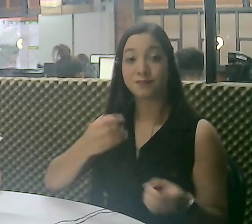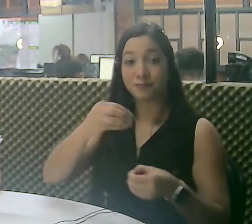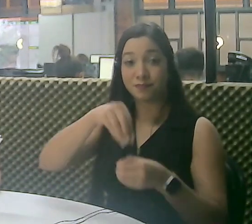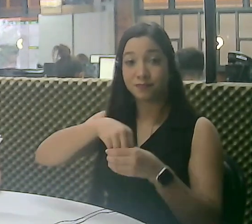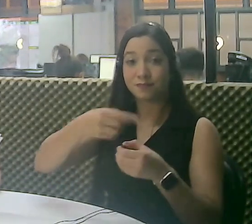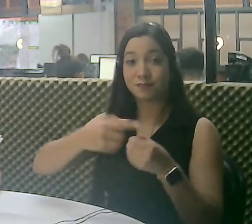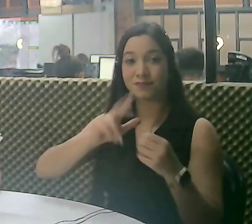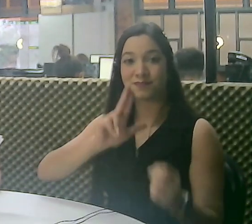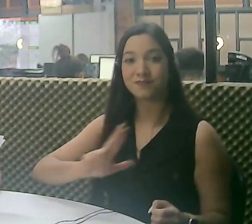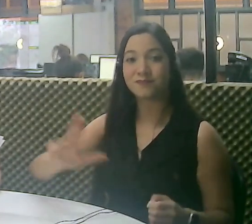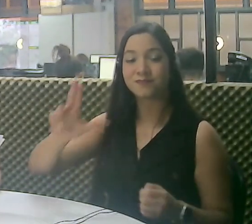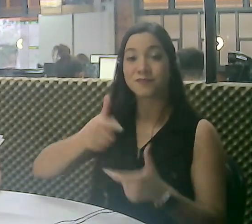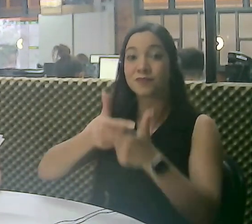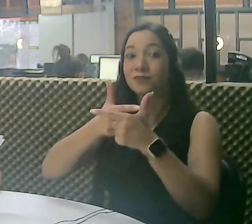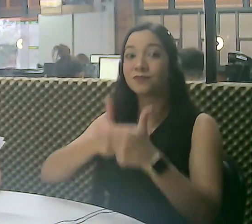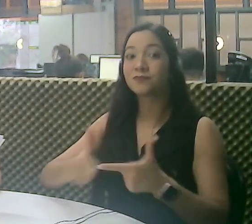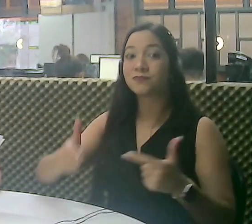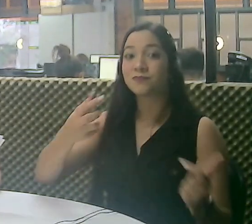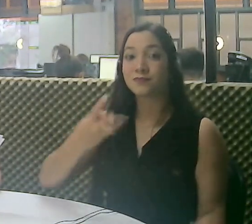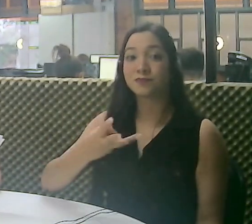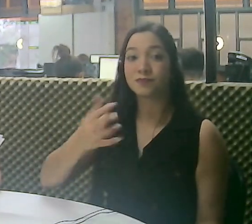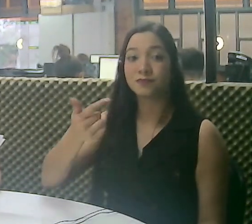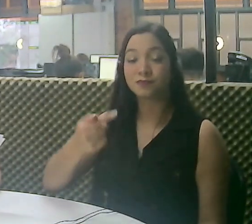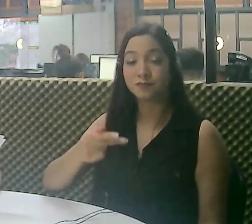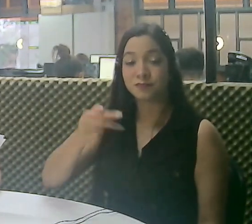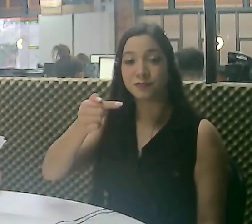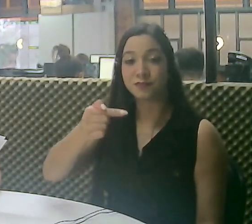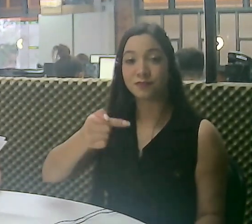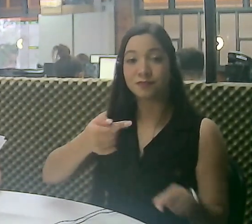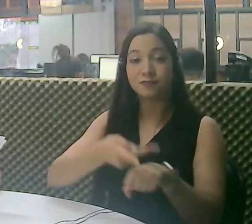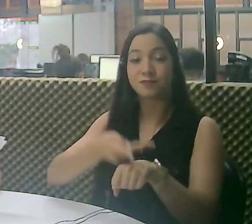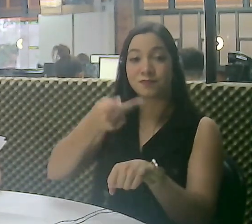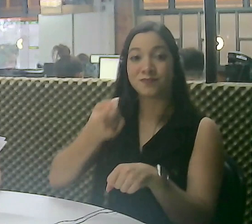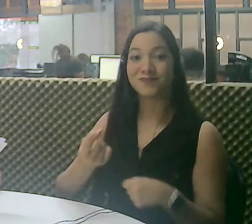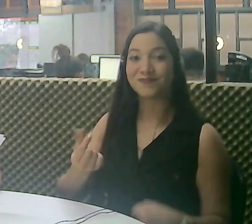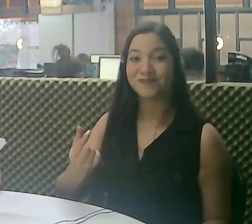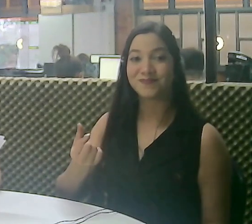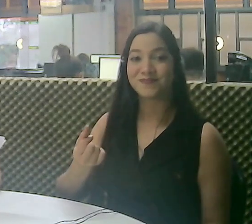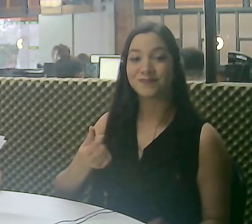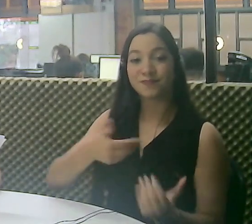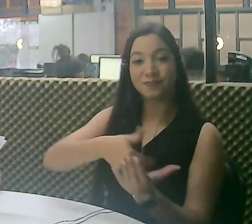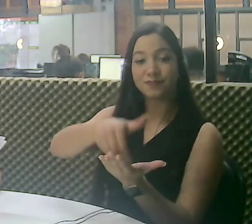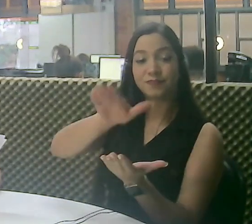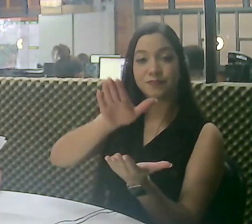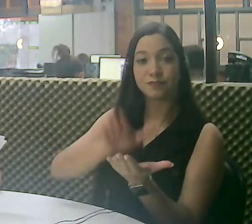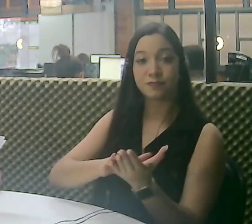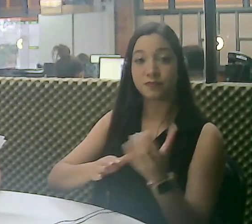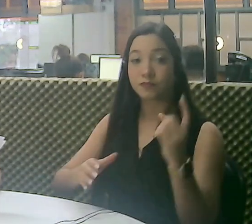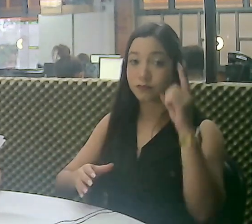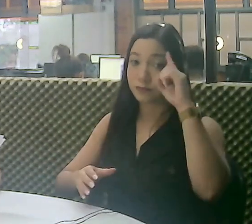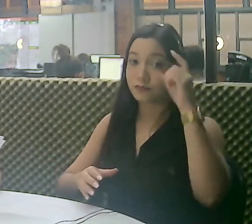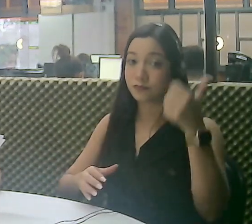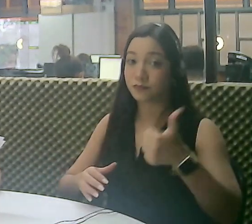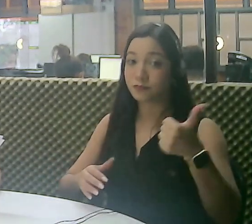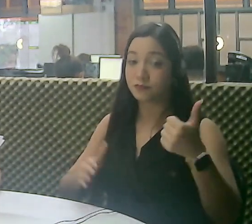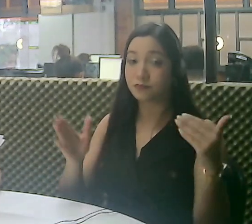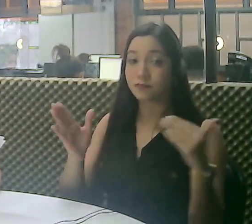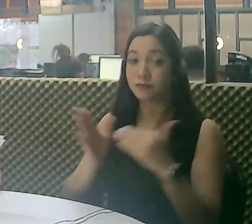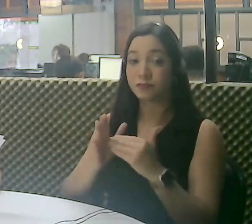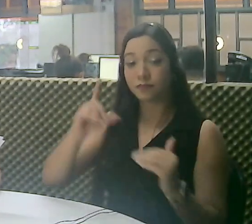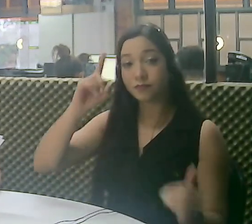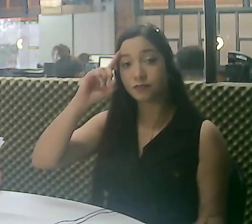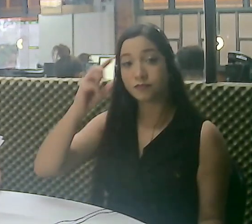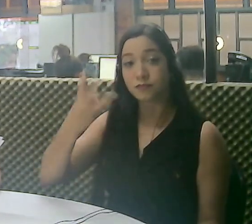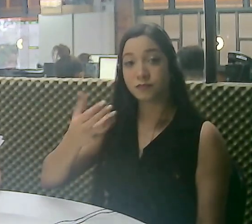cidade concorram a 37 prêmios em dinheiro. As notas emitidas entre o dia 1º e o dia 31 de